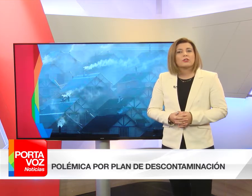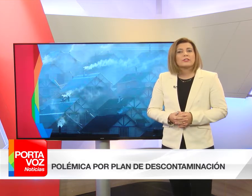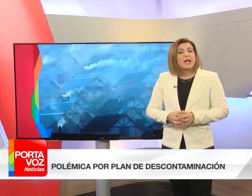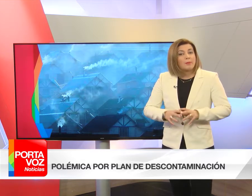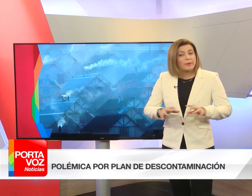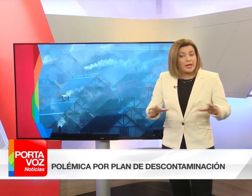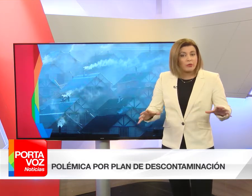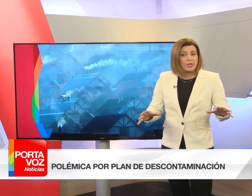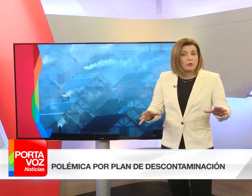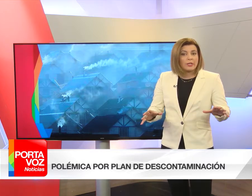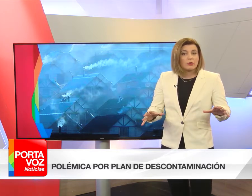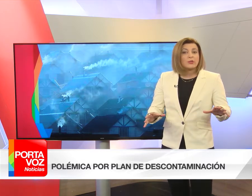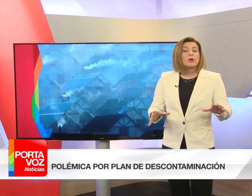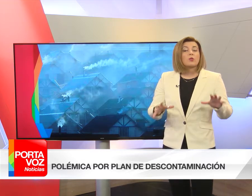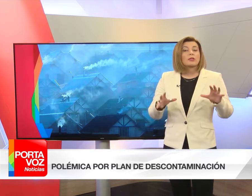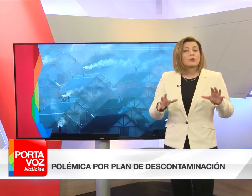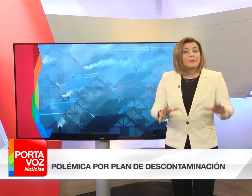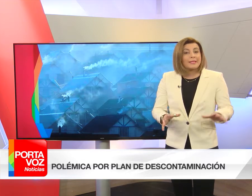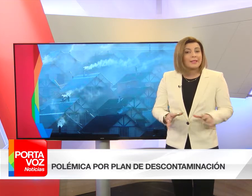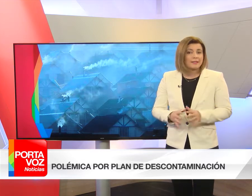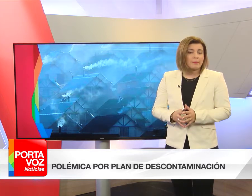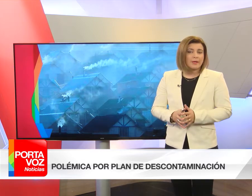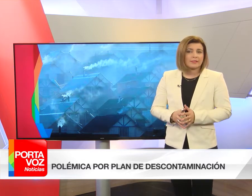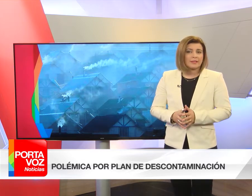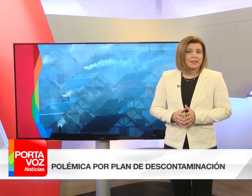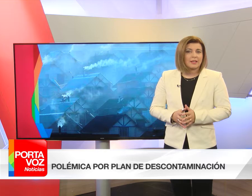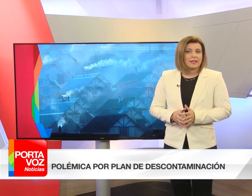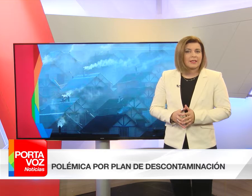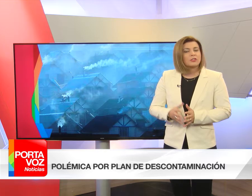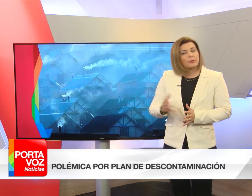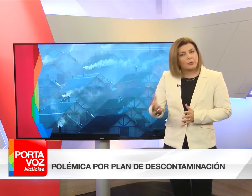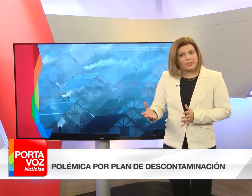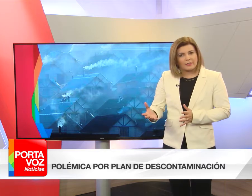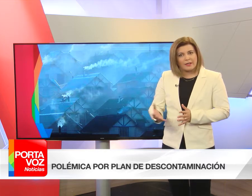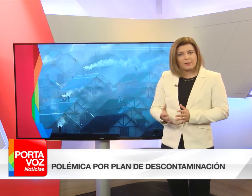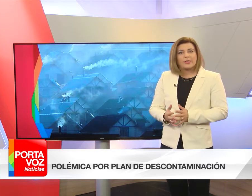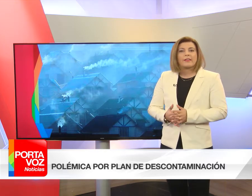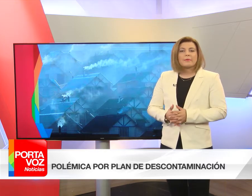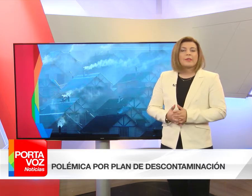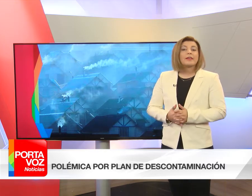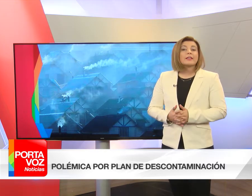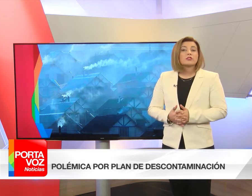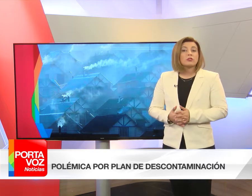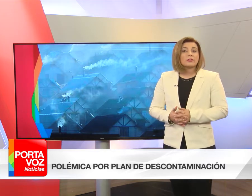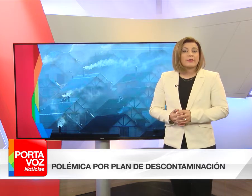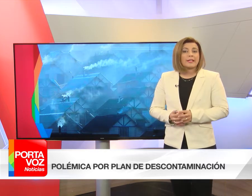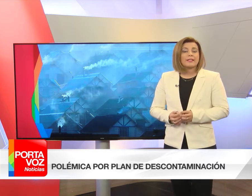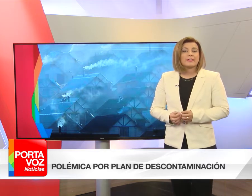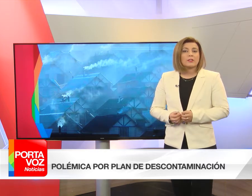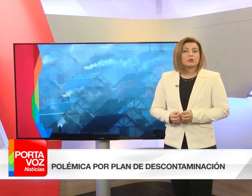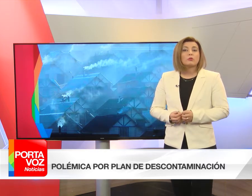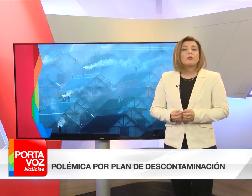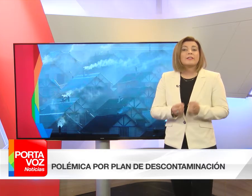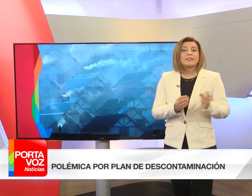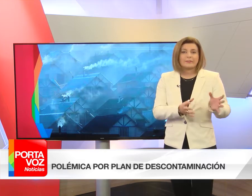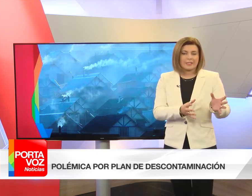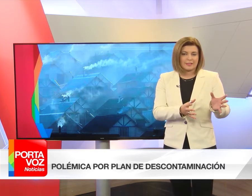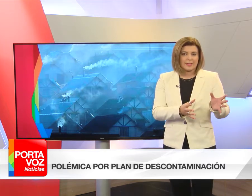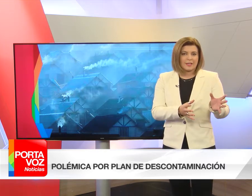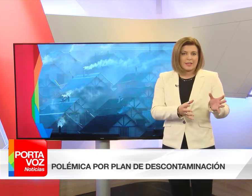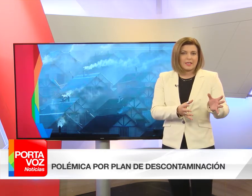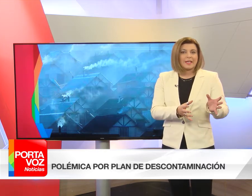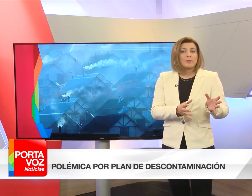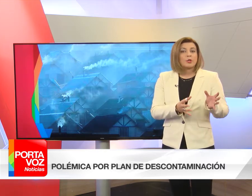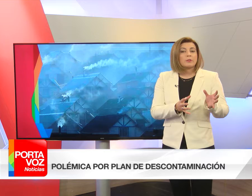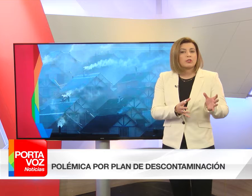restricción se ha ampliado y ahora incluye cuatro mil casas más quienes se oponen a la medida piden que sólo se fiscalicen los humos visibles